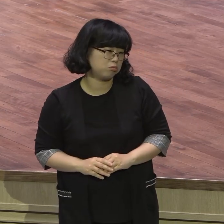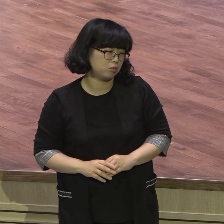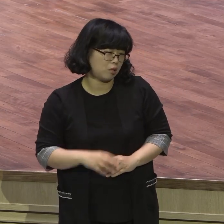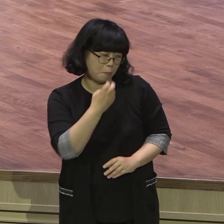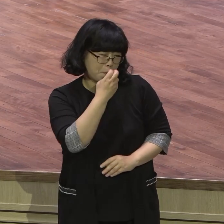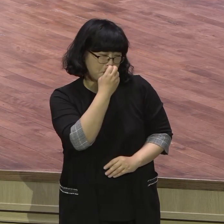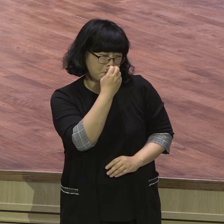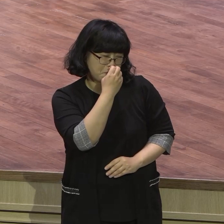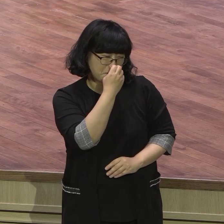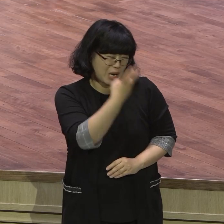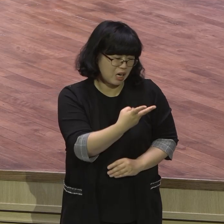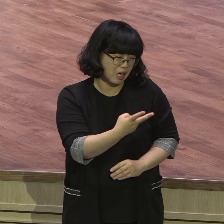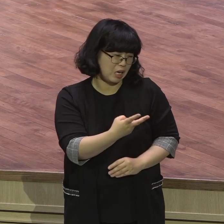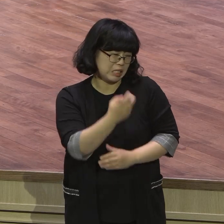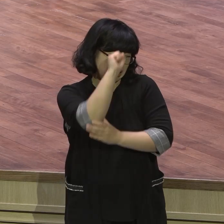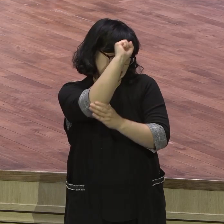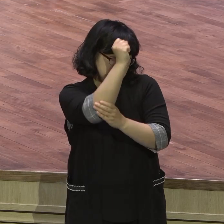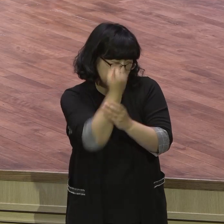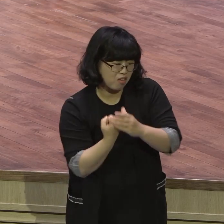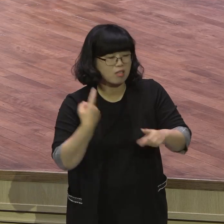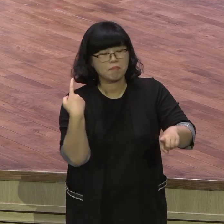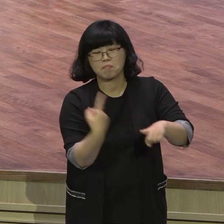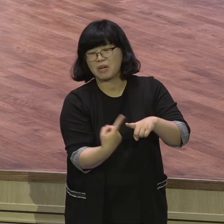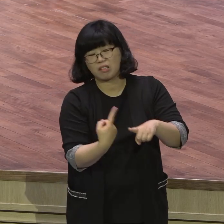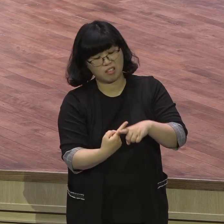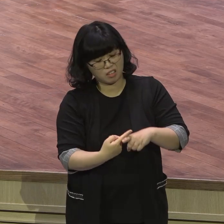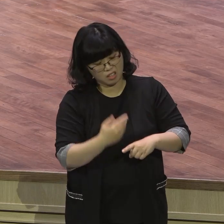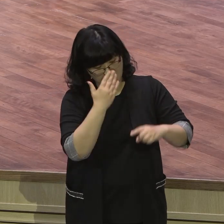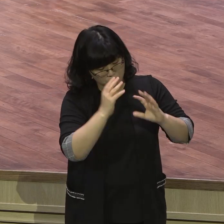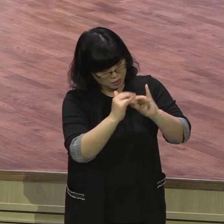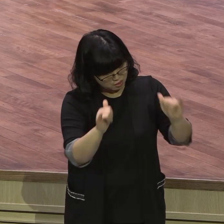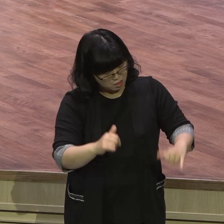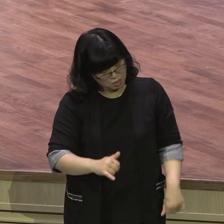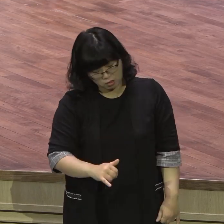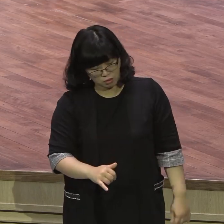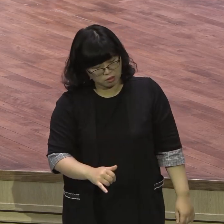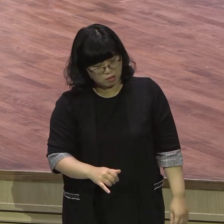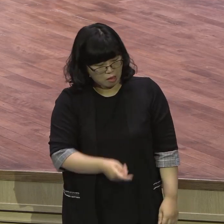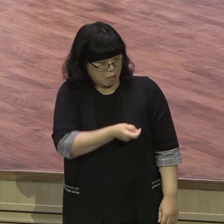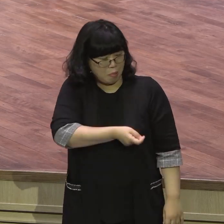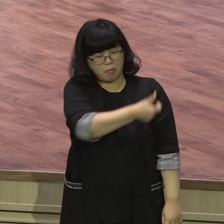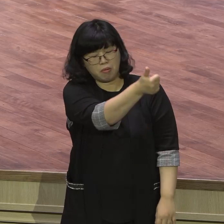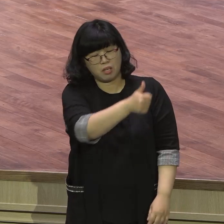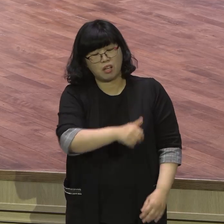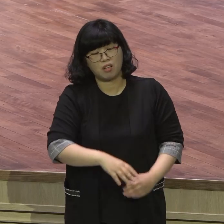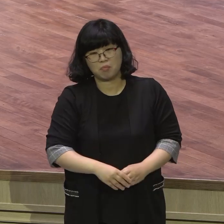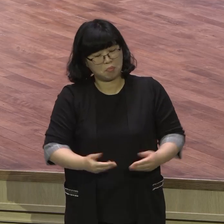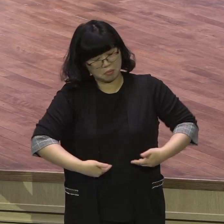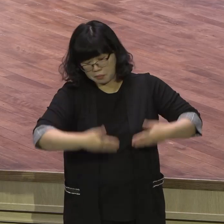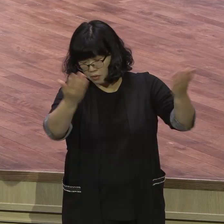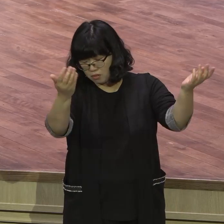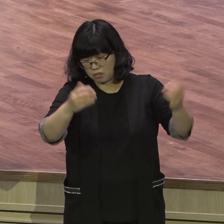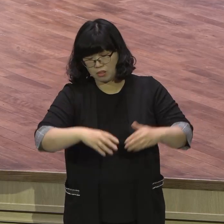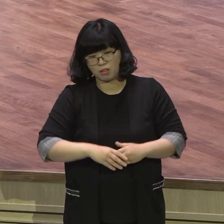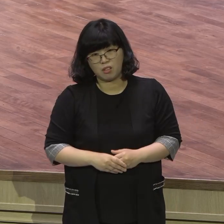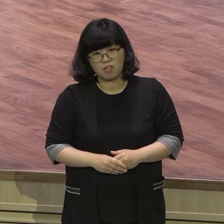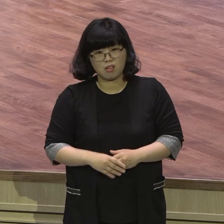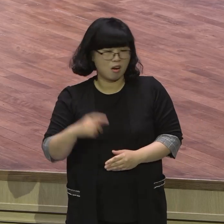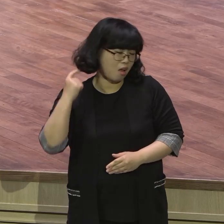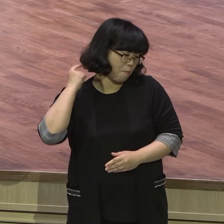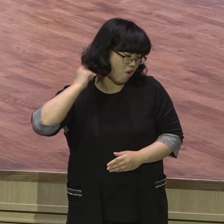설모가 없는 백성이다. 이렇게 말했습니다. 더 이상 설모 없는 백성이 됩니다. 구절에는요. 목이 뻣뻣한 백성이라